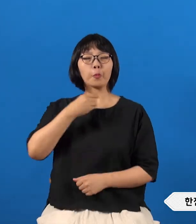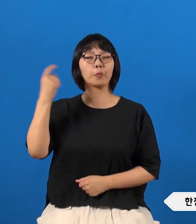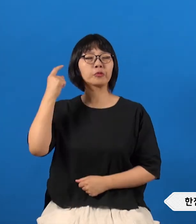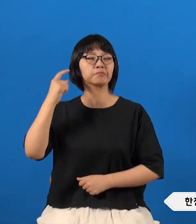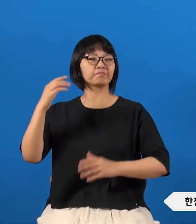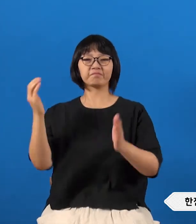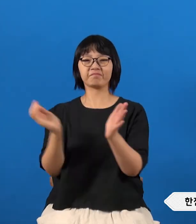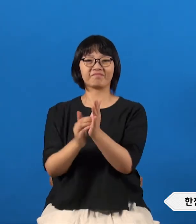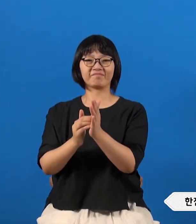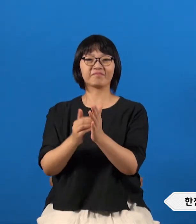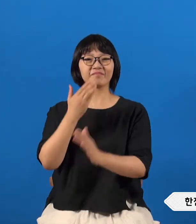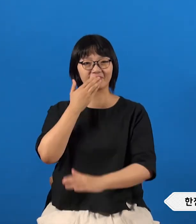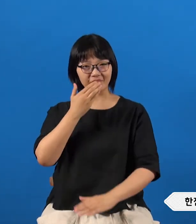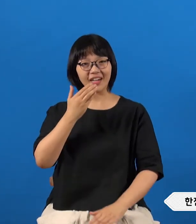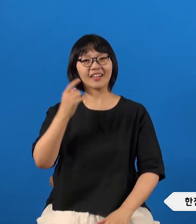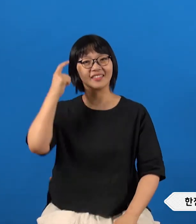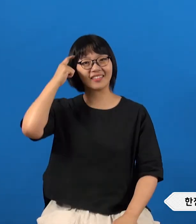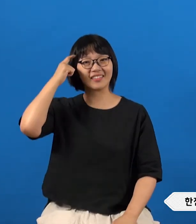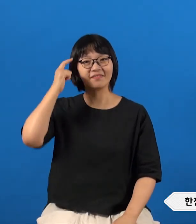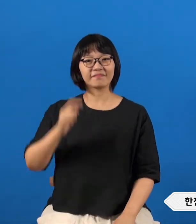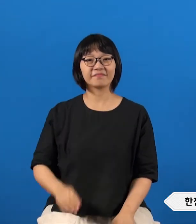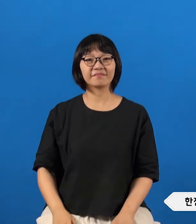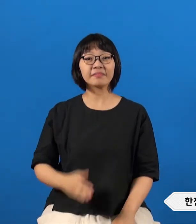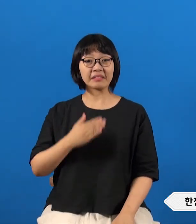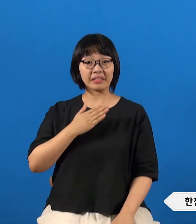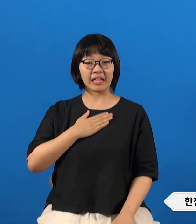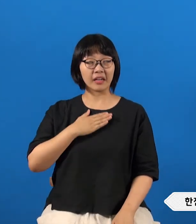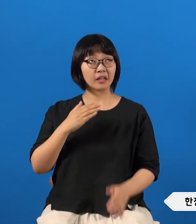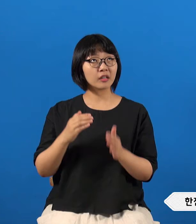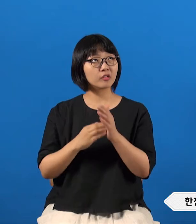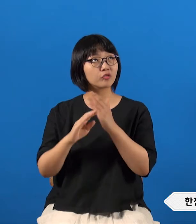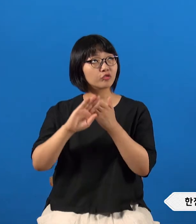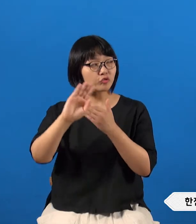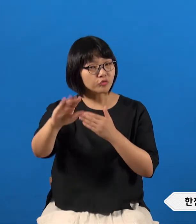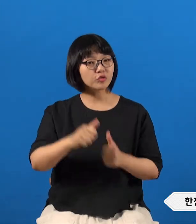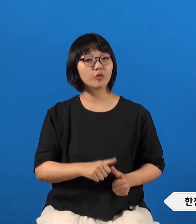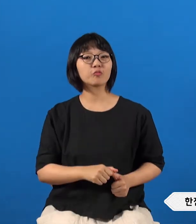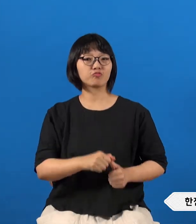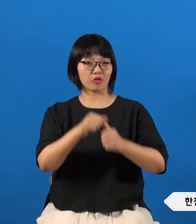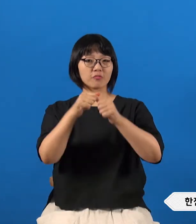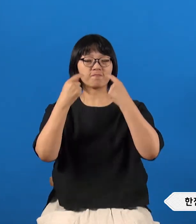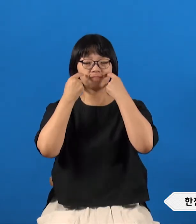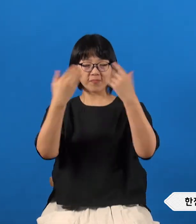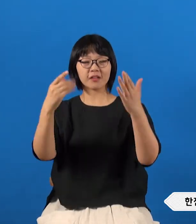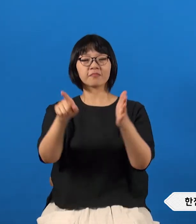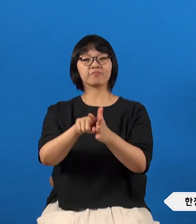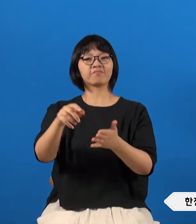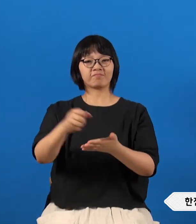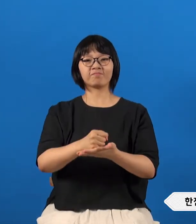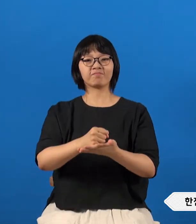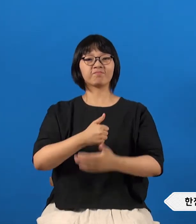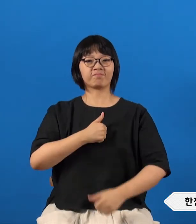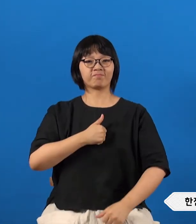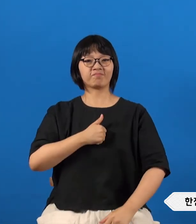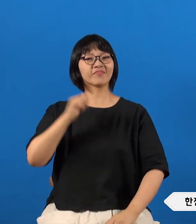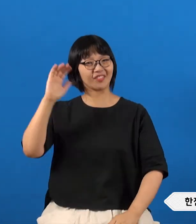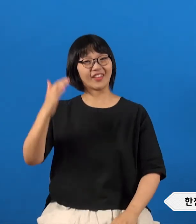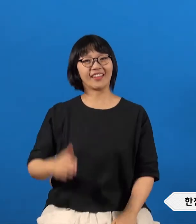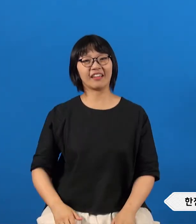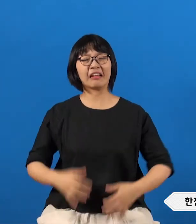것을 알게 됐습니다. 그래서 구원의 확신을 가지게 되었습니다. 그때의